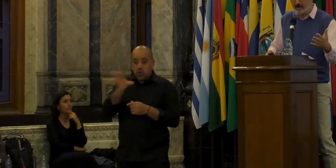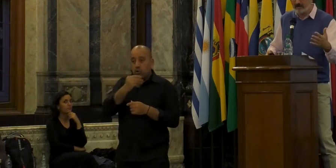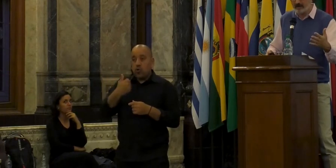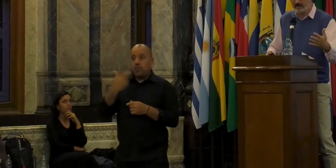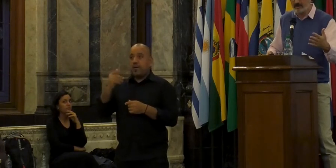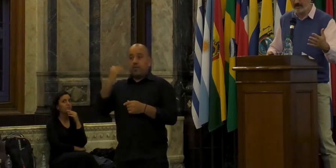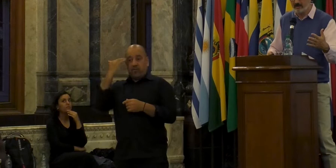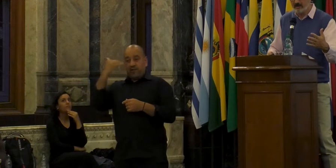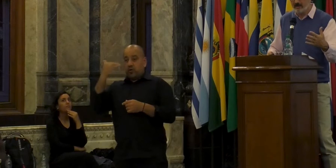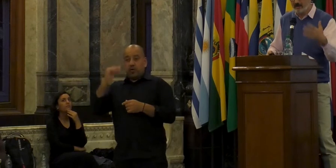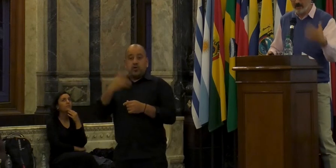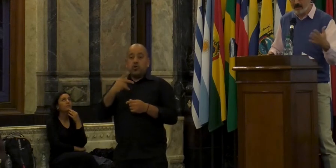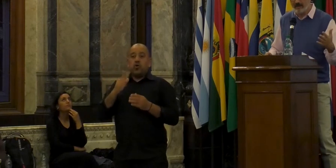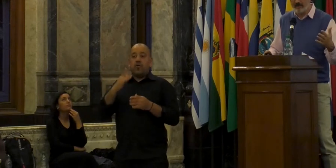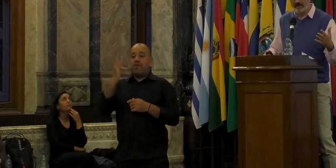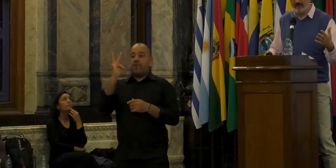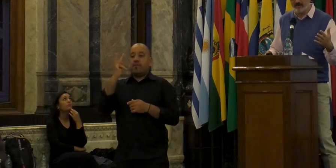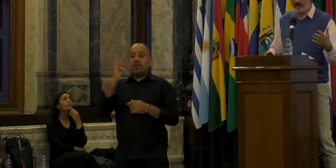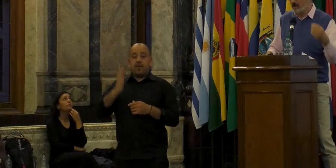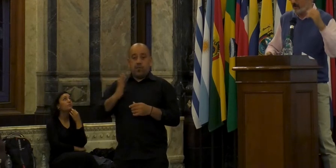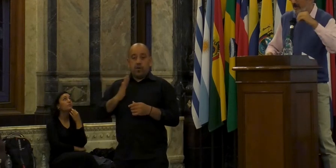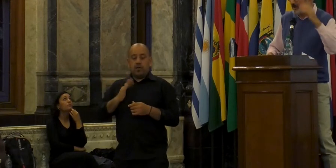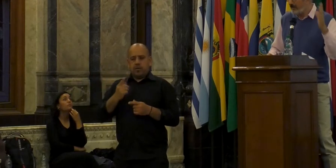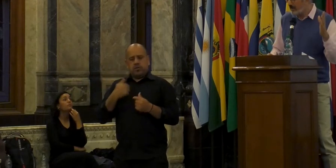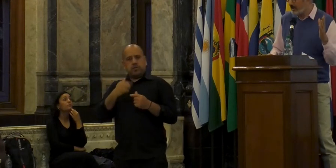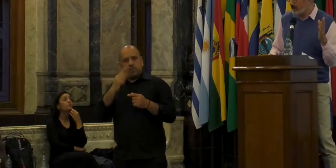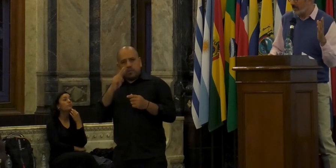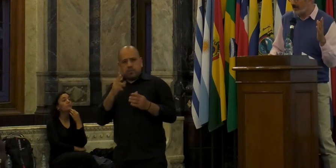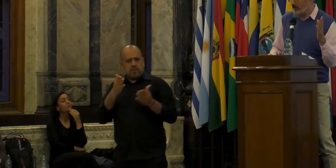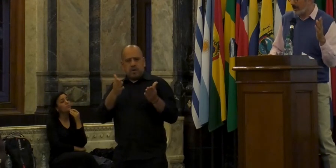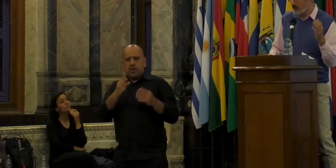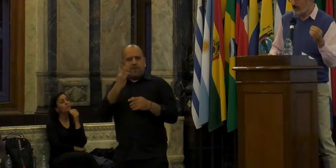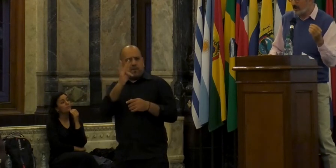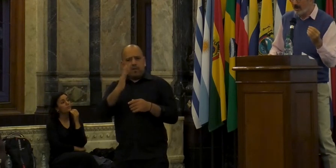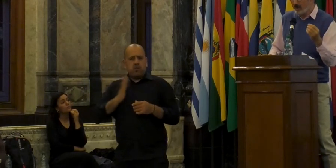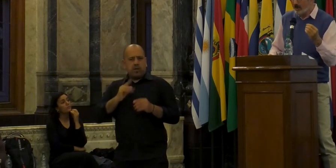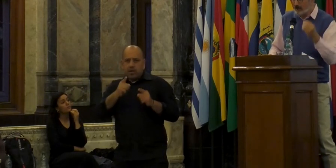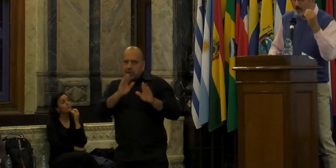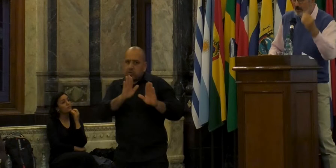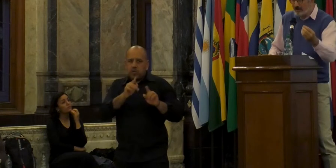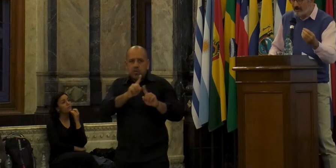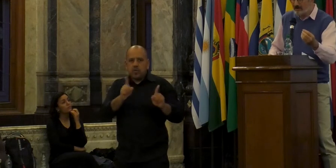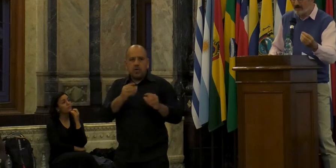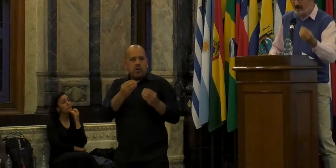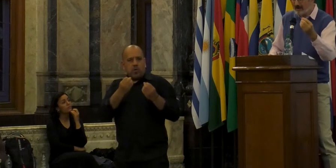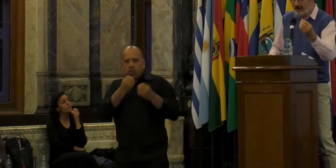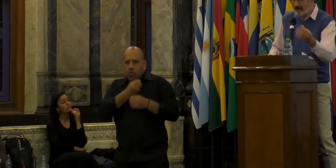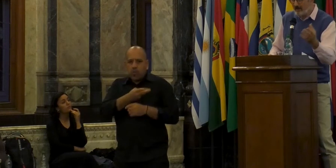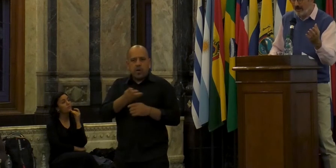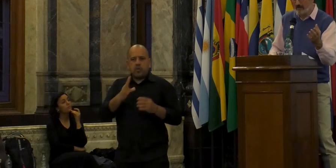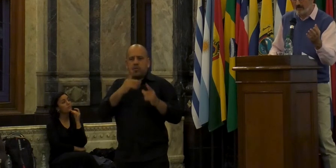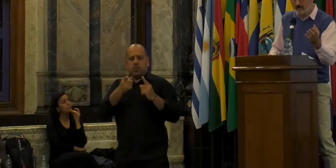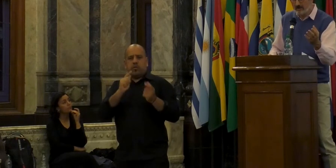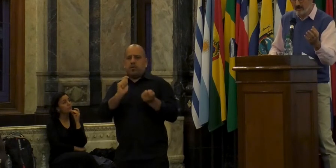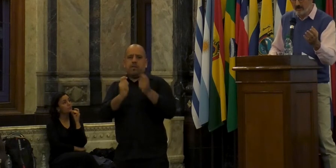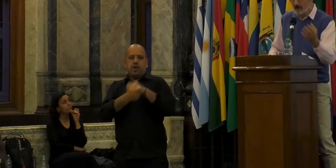son feministas. Y decían que eran feministas, pero yo decía, no, pero es que el feminismo no pasa por ahí. ¿Cuántos culetes has